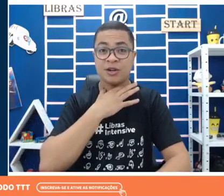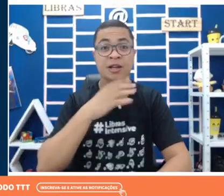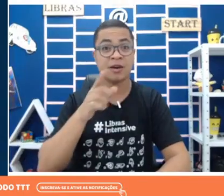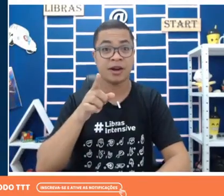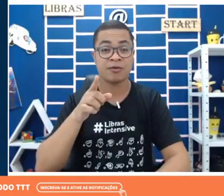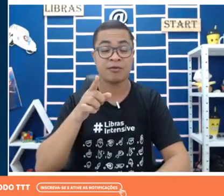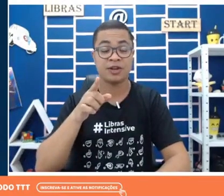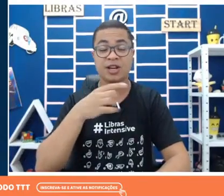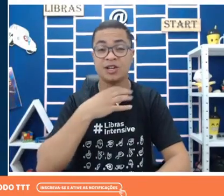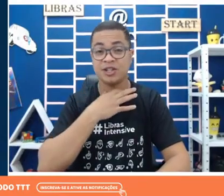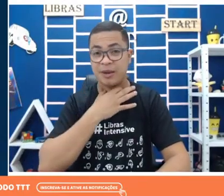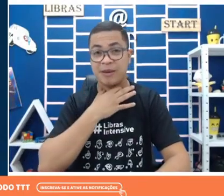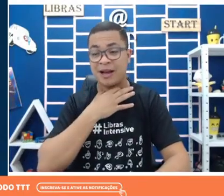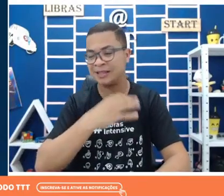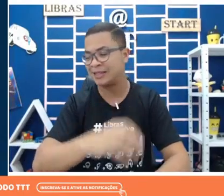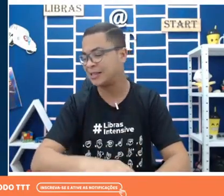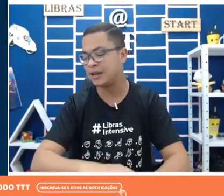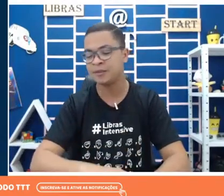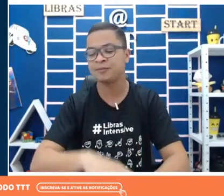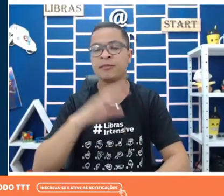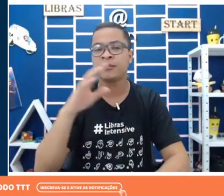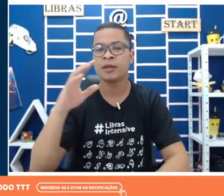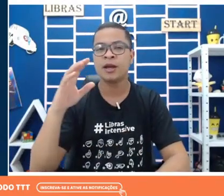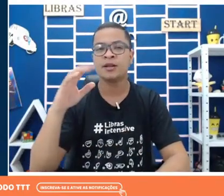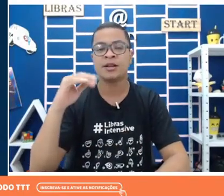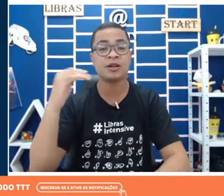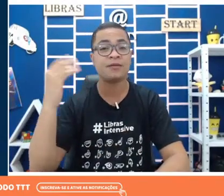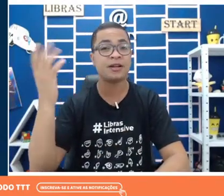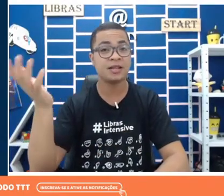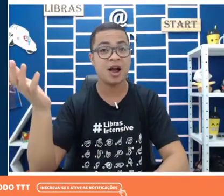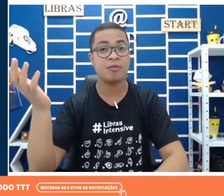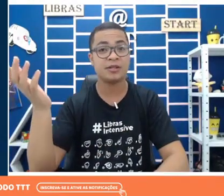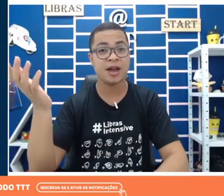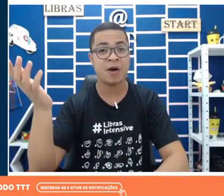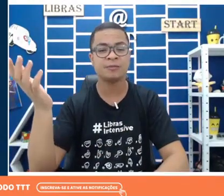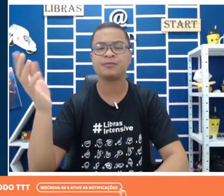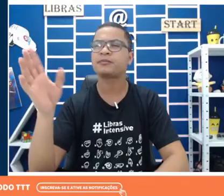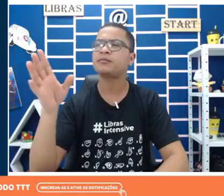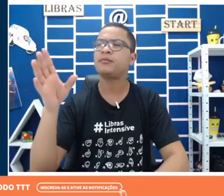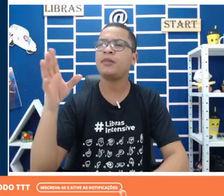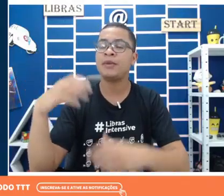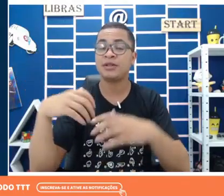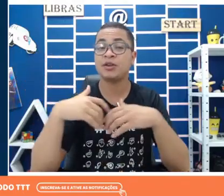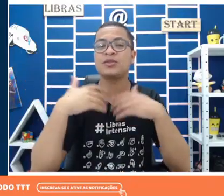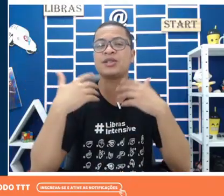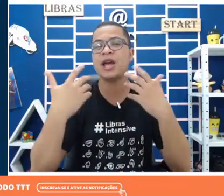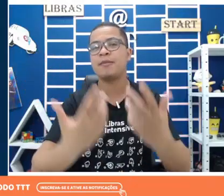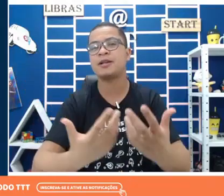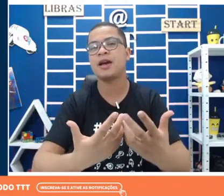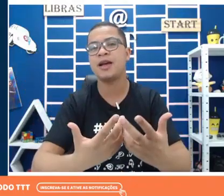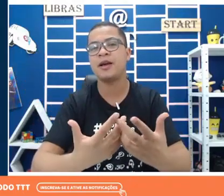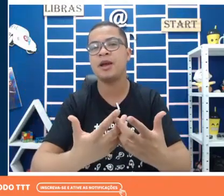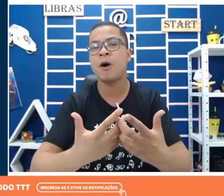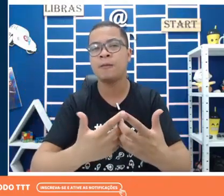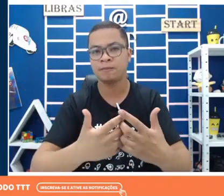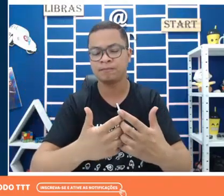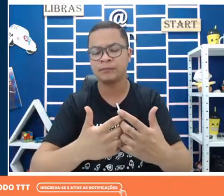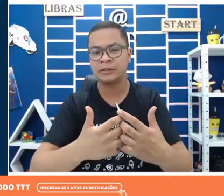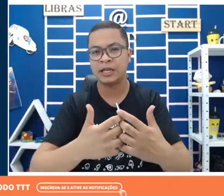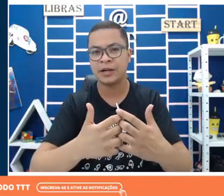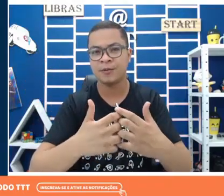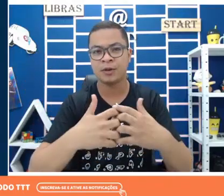Desculpa, gente. Não é Covid, tá, gente? Aqui minha garganta tá seca. Você não tá falando sinal por sinal, mas você consegue passar a ideia